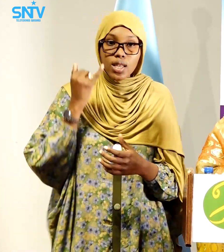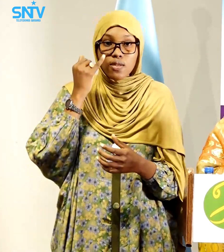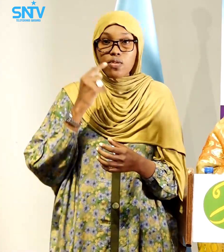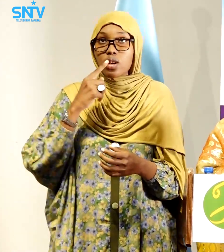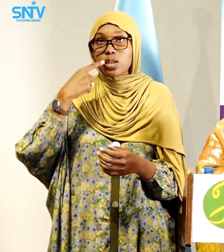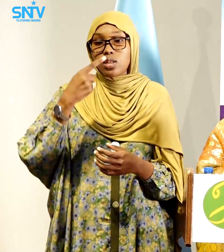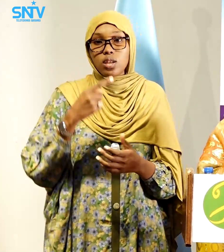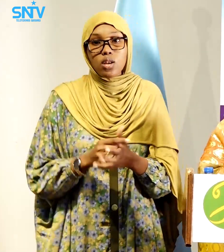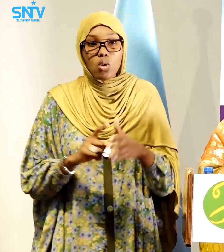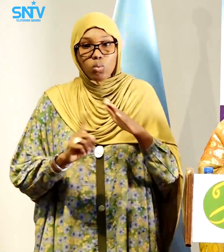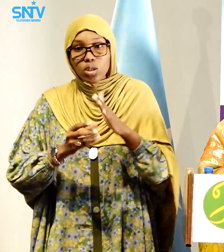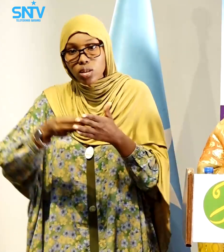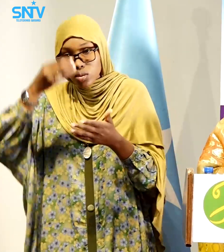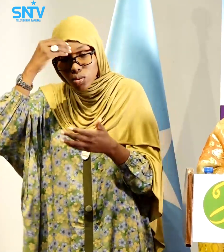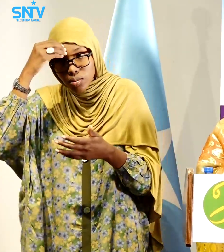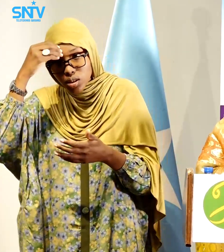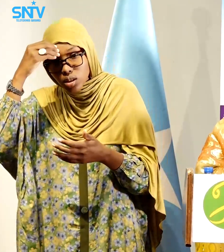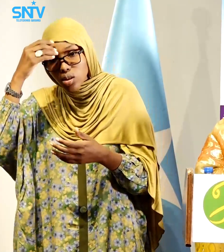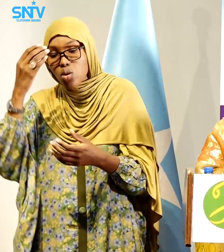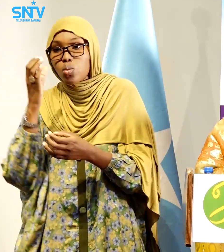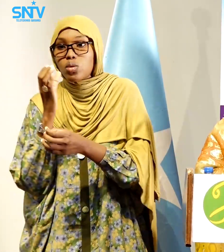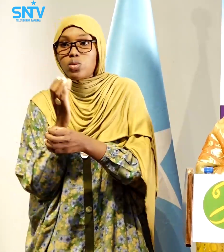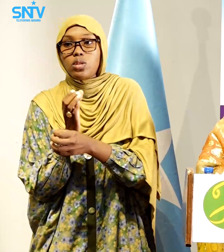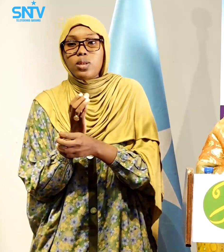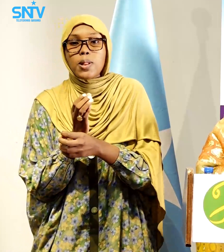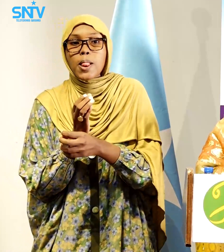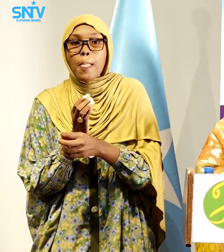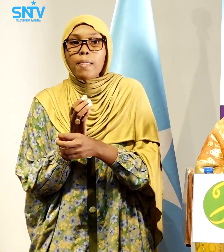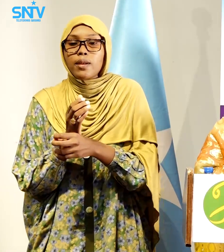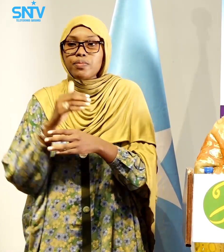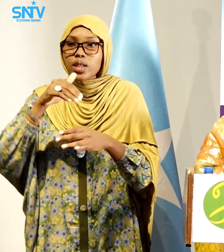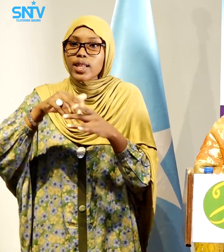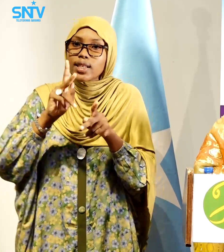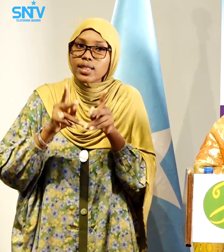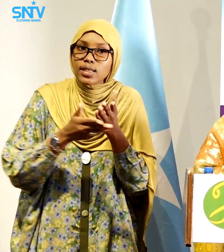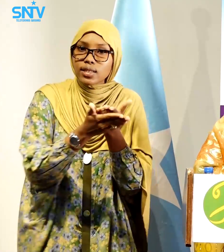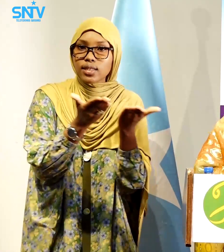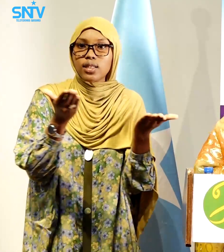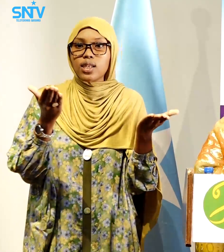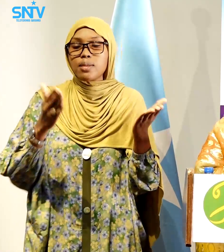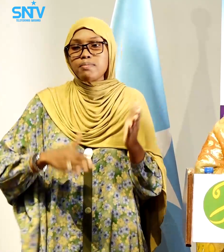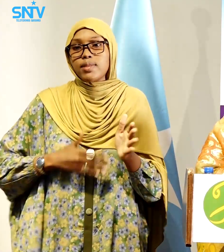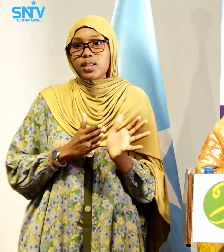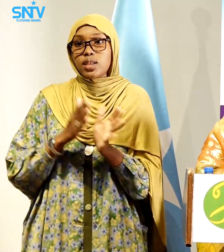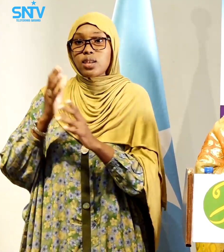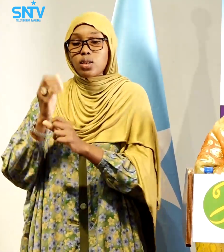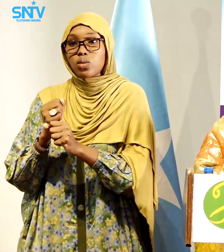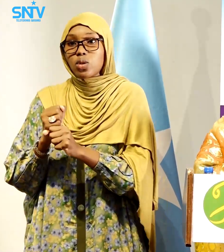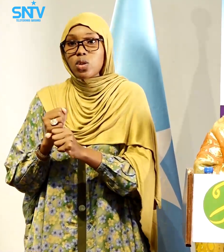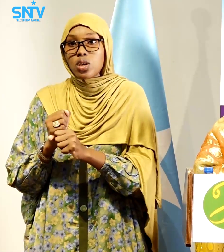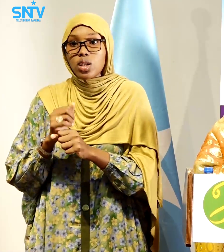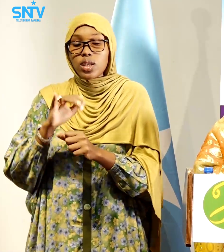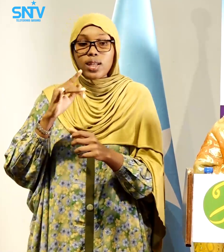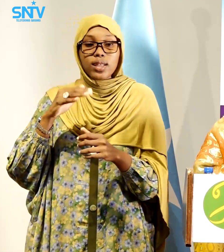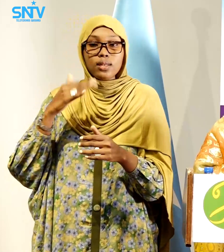idmo wasaaradda waxbarashadana waxaan ka codsanaynaa inay dadkan baahiyaadka gaarka qaba inay